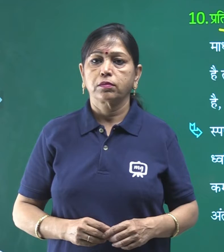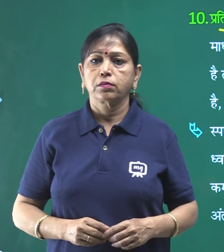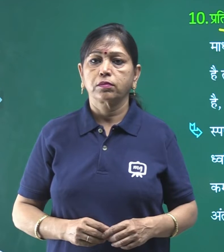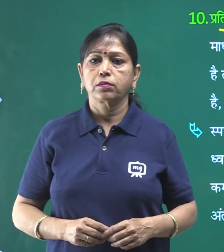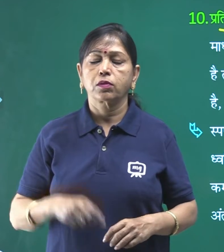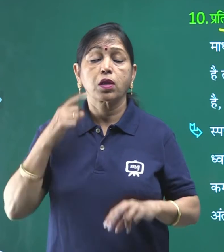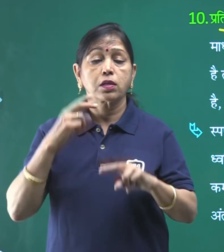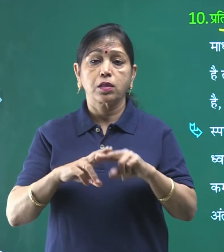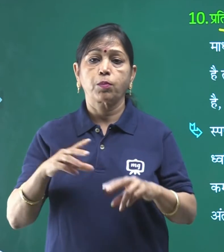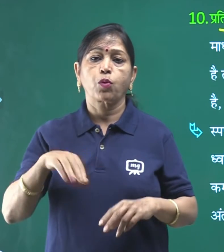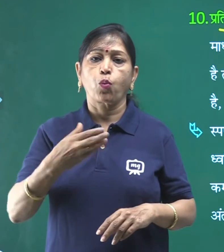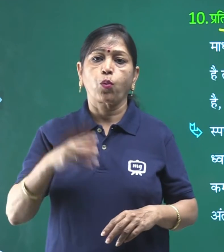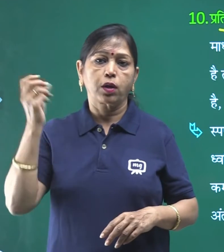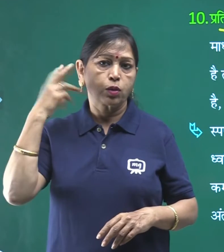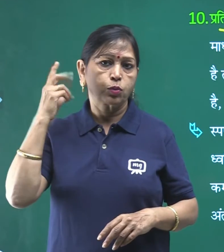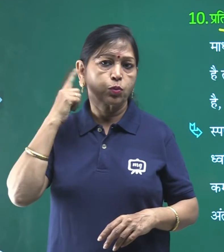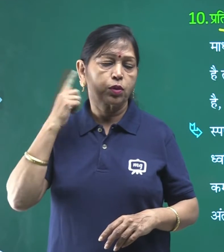जब कोई ध्वनि